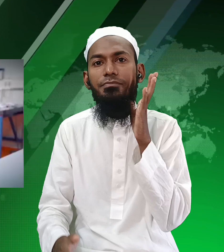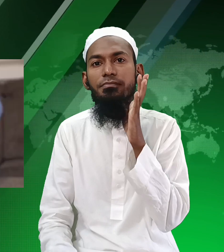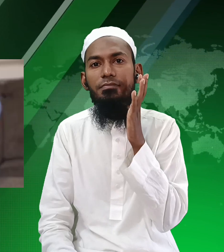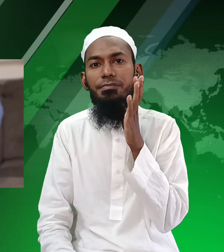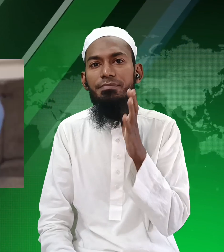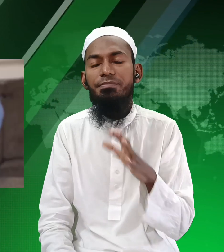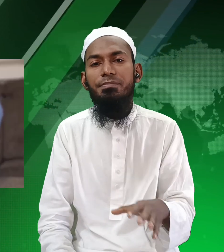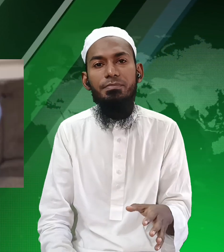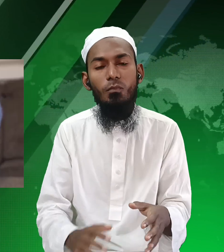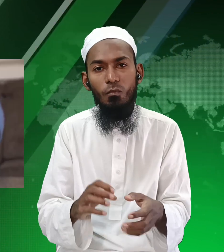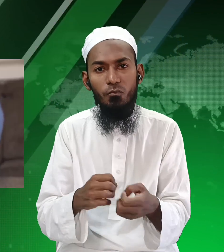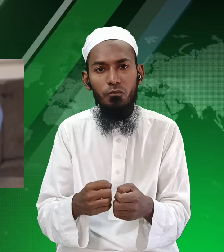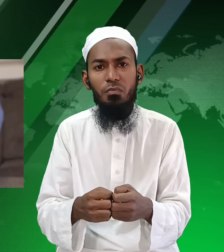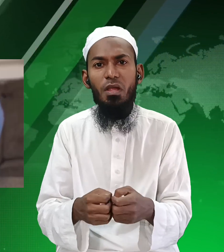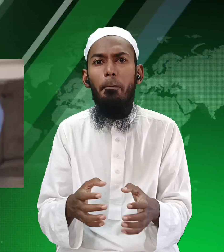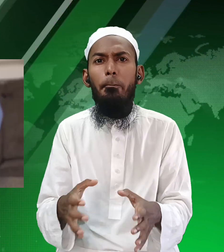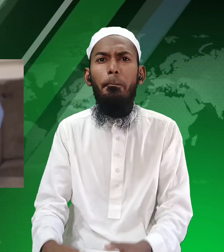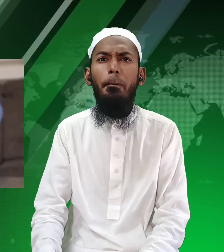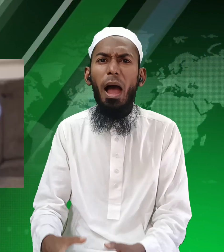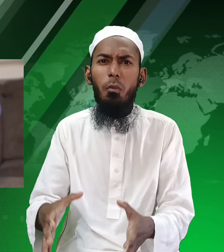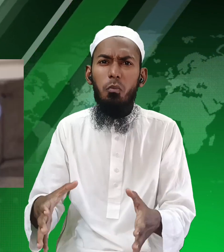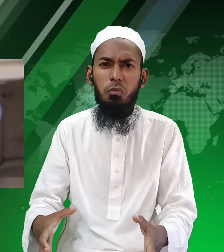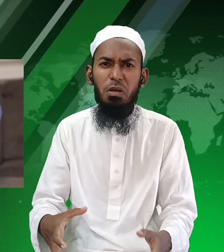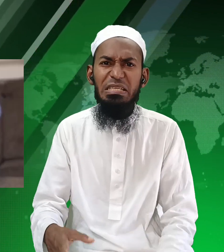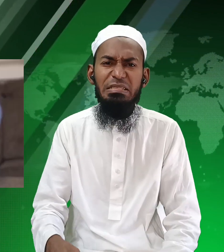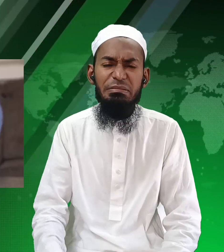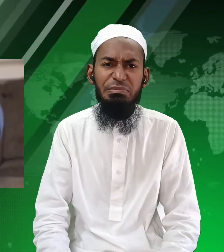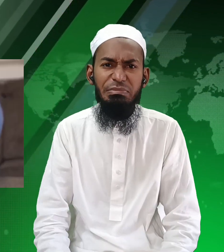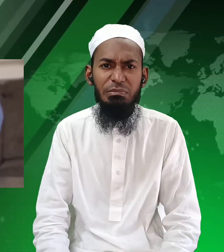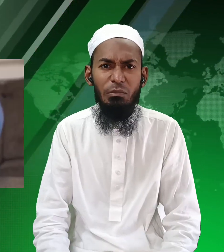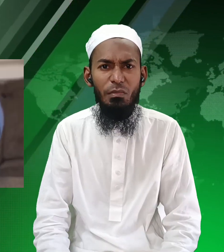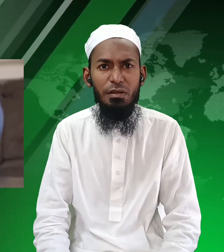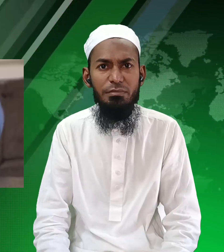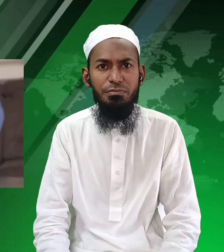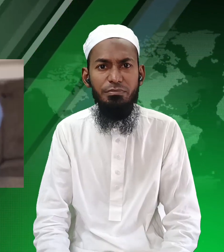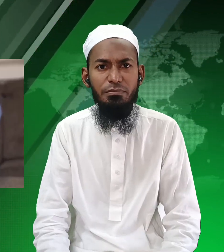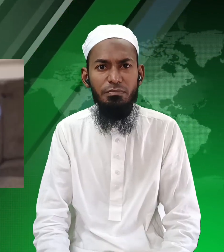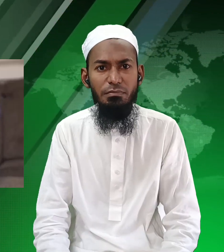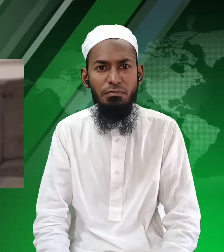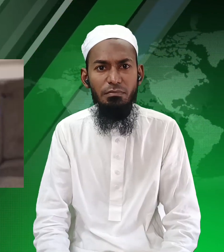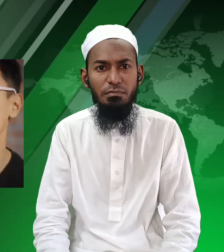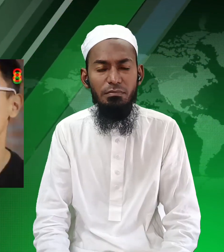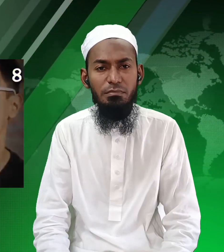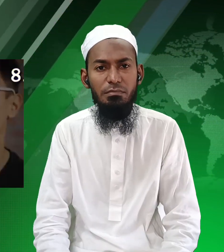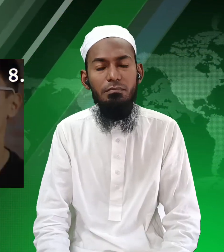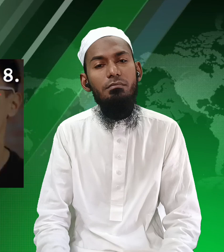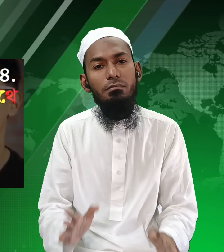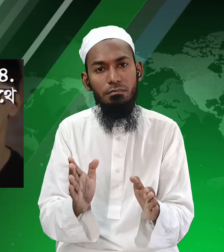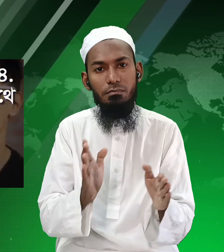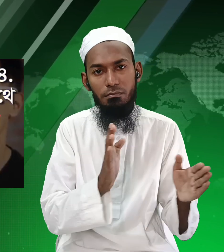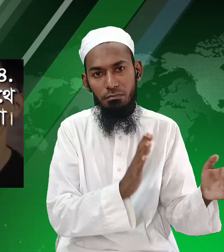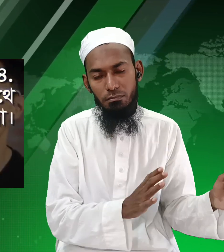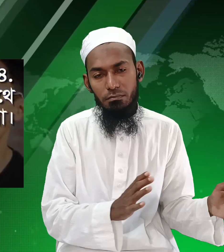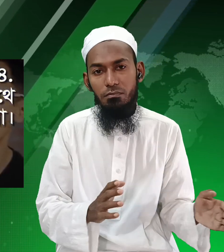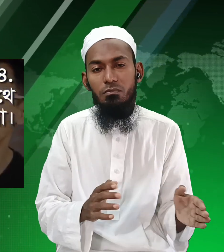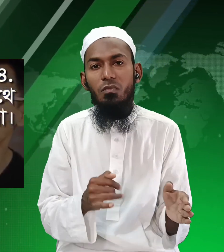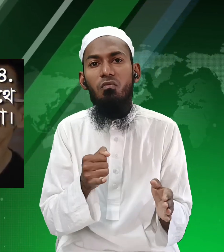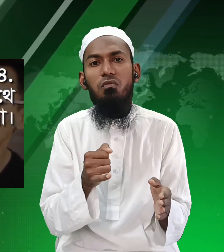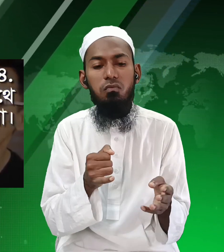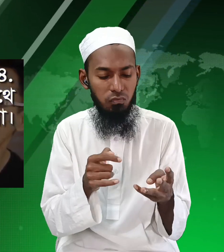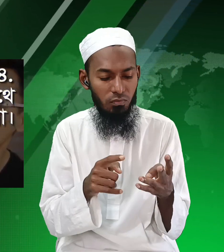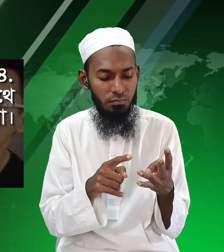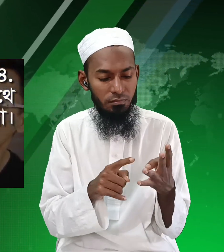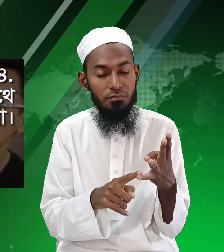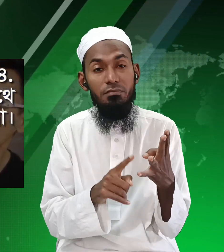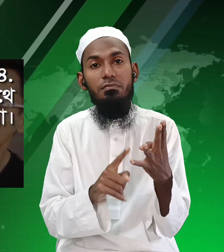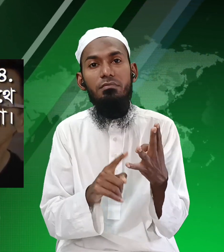জায়গাগুলিতে, অথবা অনেকের দেখা যায় পাও ফুলে গেছে, এরকমও হতে পারে। তো এটা কিডনি রোগের একটা বড় লক্ষণ। নাম্বার 4 হচ্ছে প্রস্রাবের সাথে রক্ত